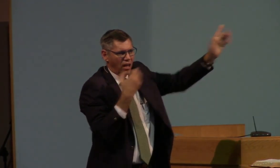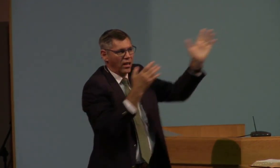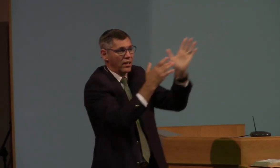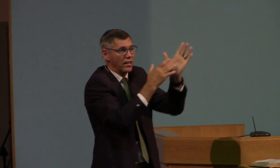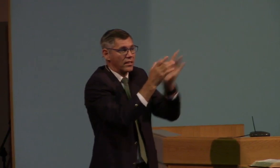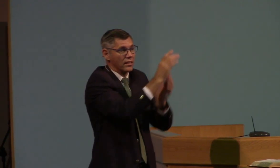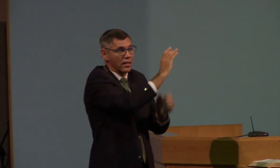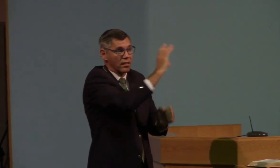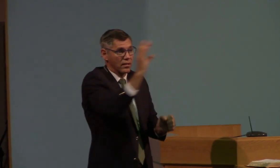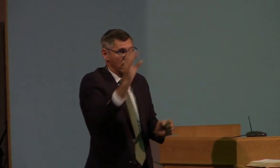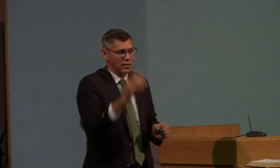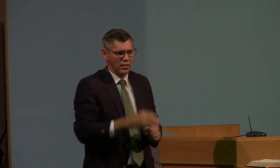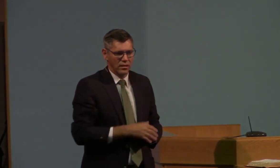Jesus Christus.